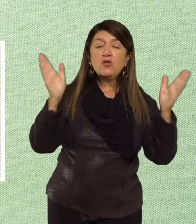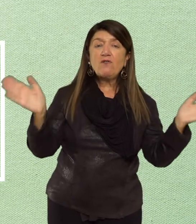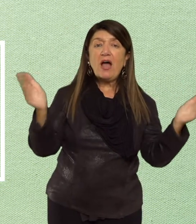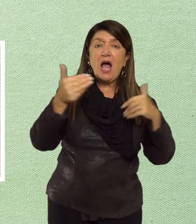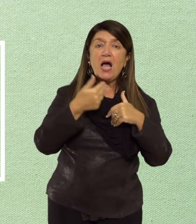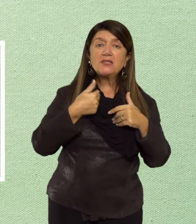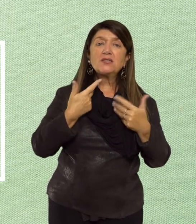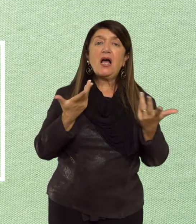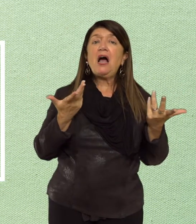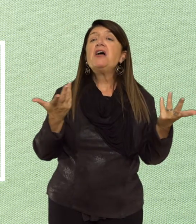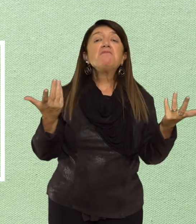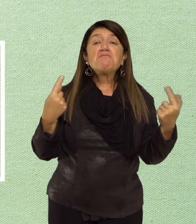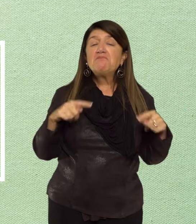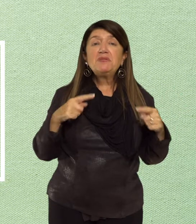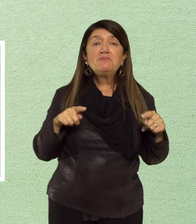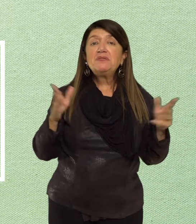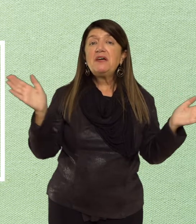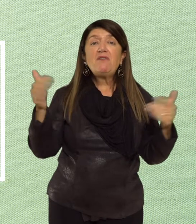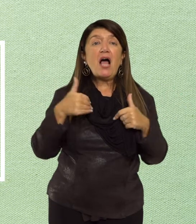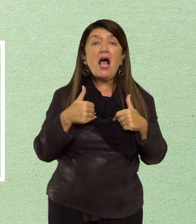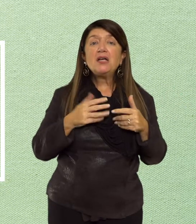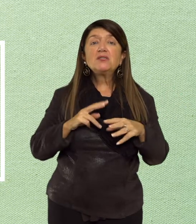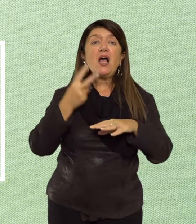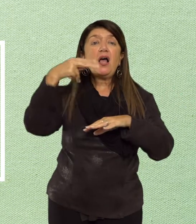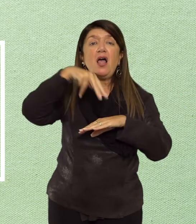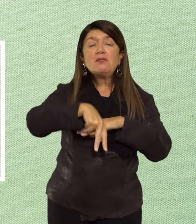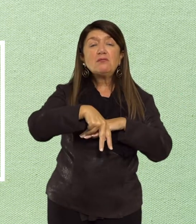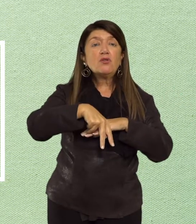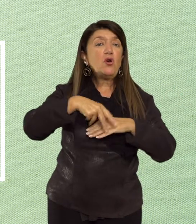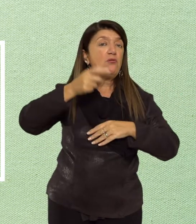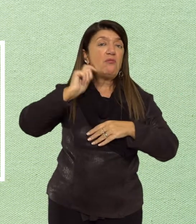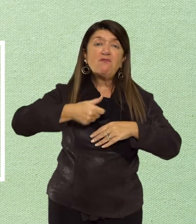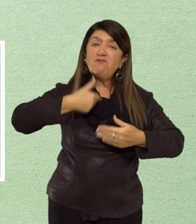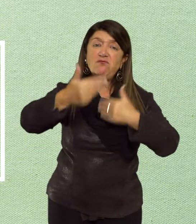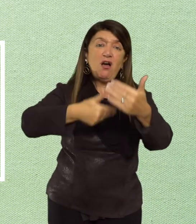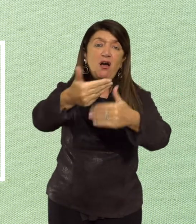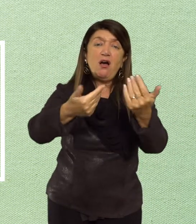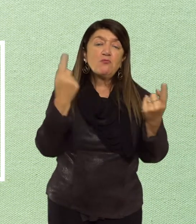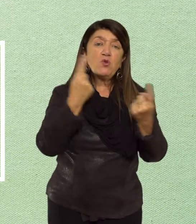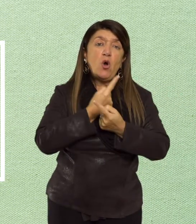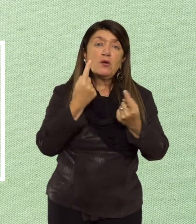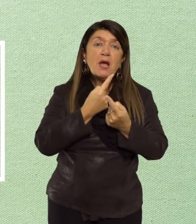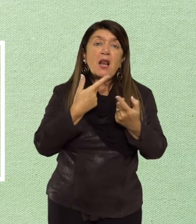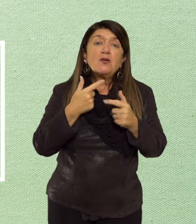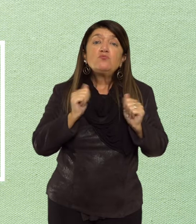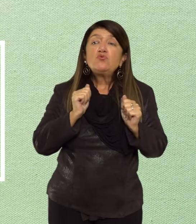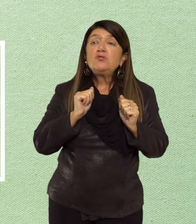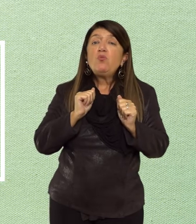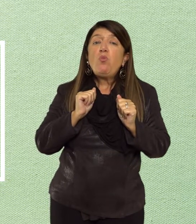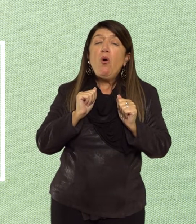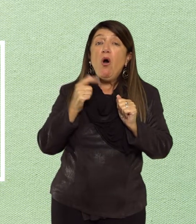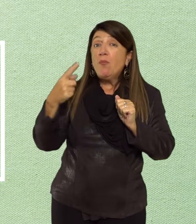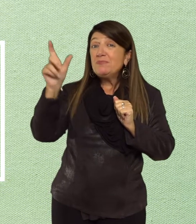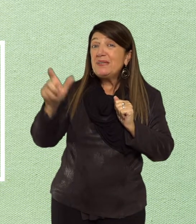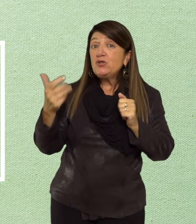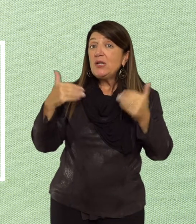soffitto ad dorso, quindi tutto nella normalità. E credo che non si possa neanche insegnare a una persona con una